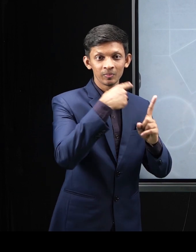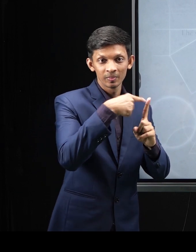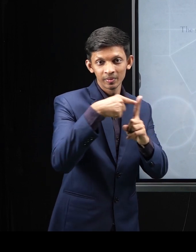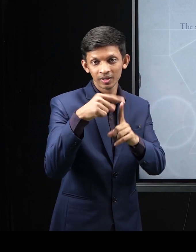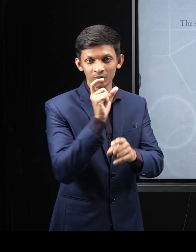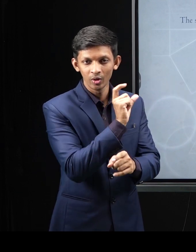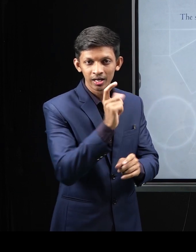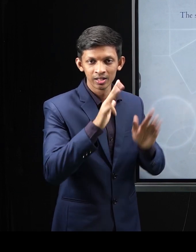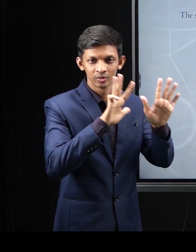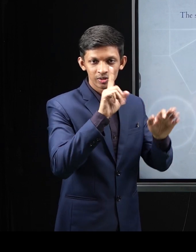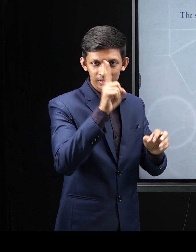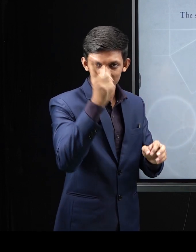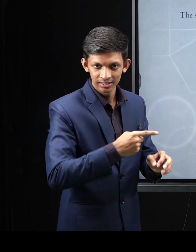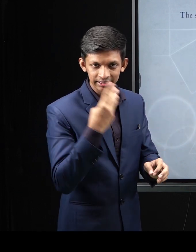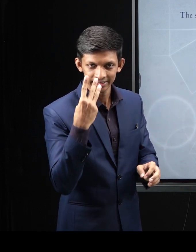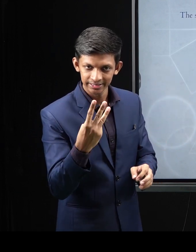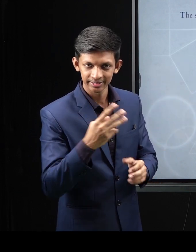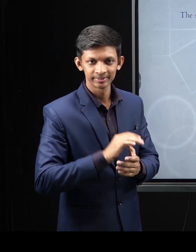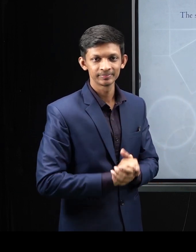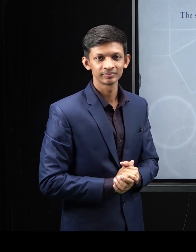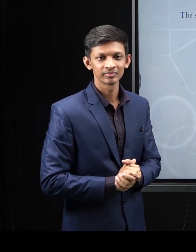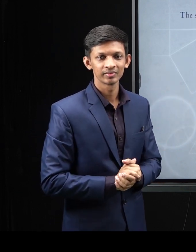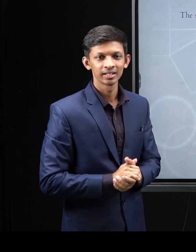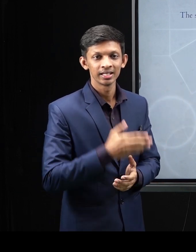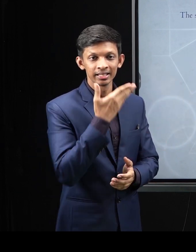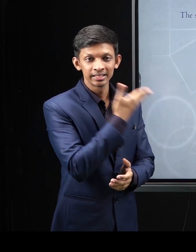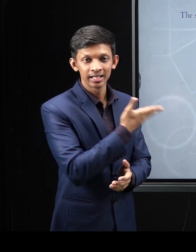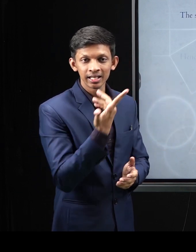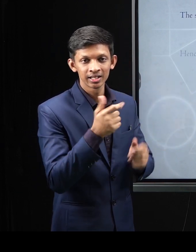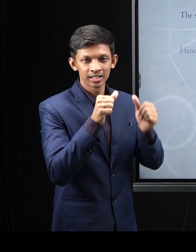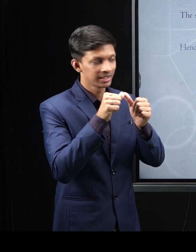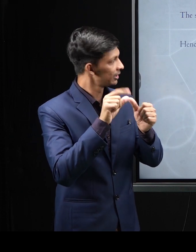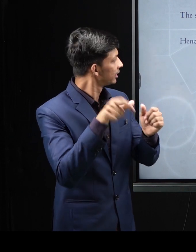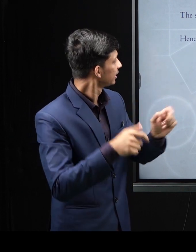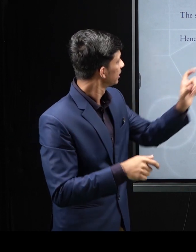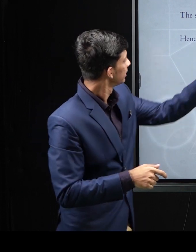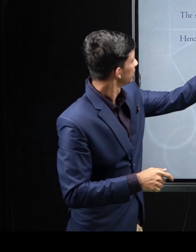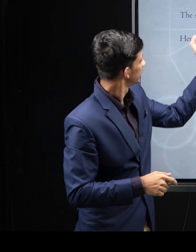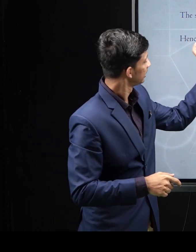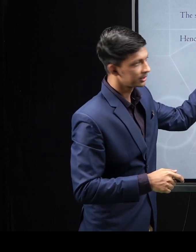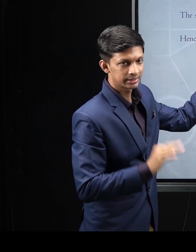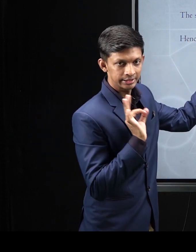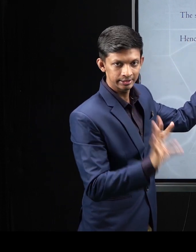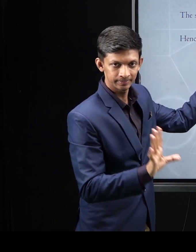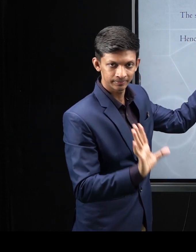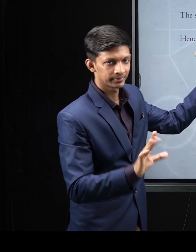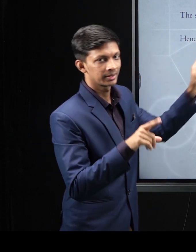నిబంధనల మొత్తం is equal to 91/3. Hence, A into 1/r plus 1